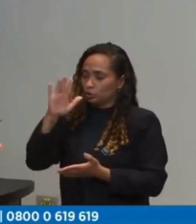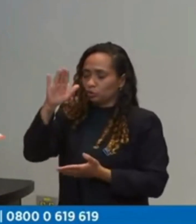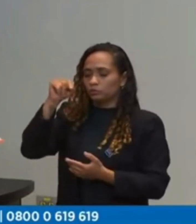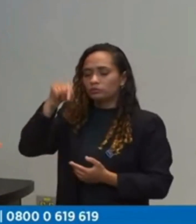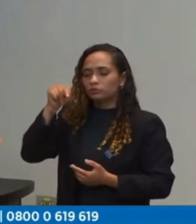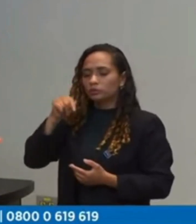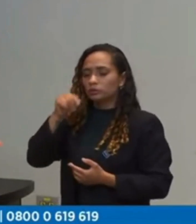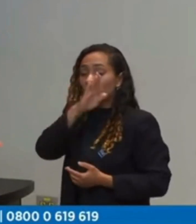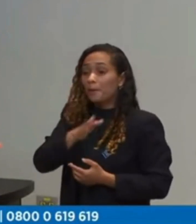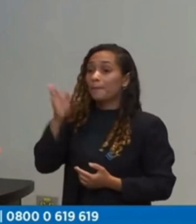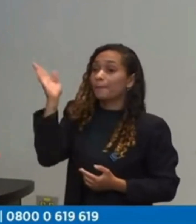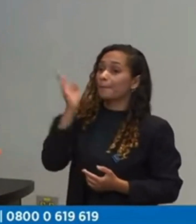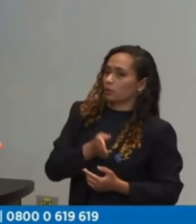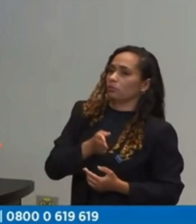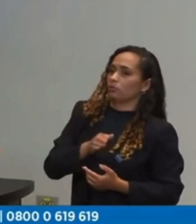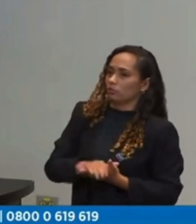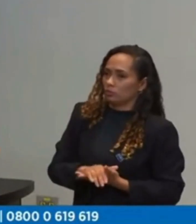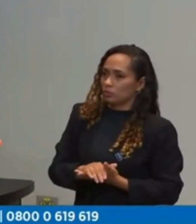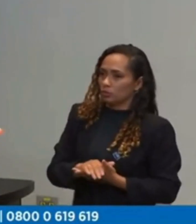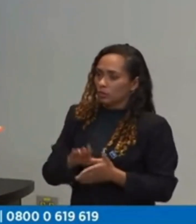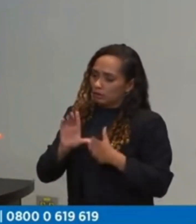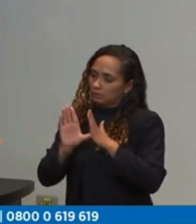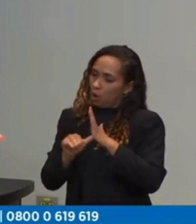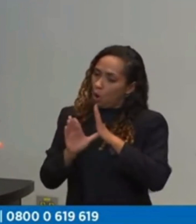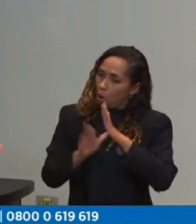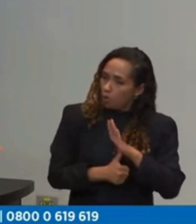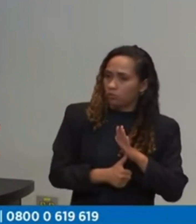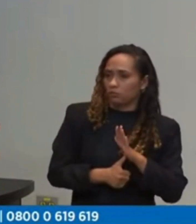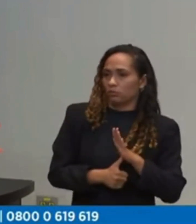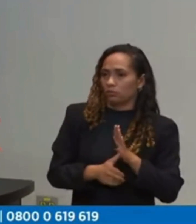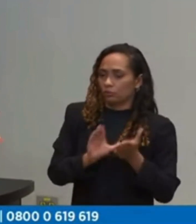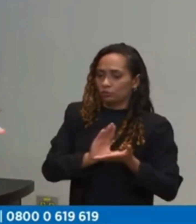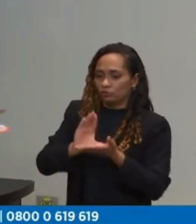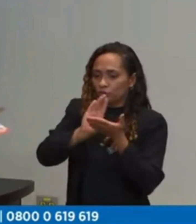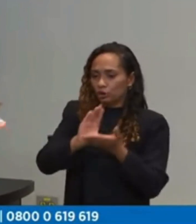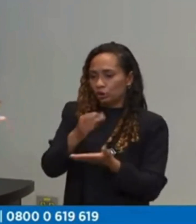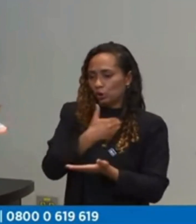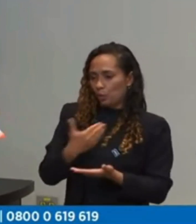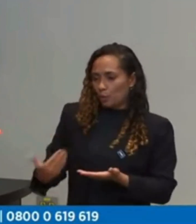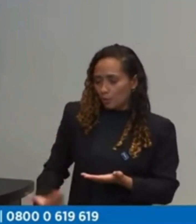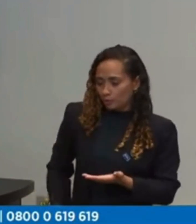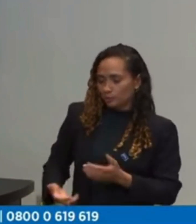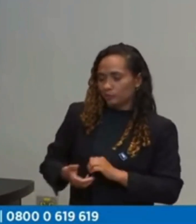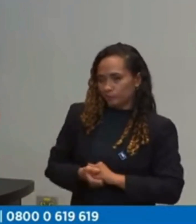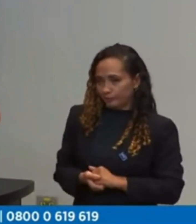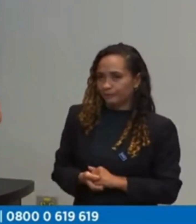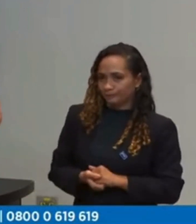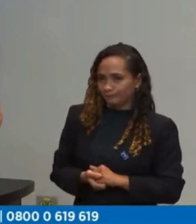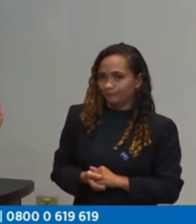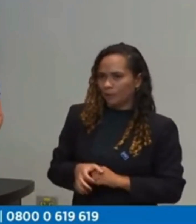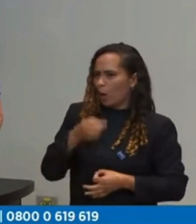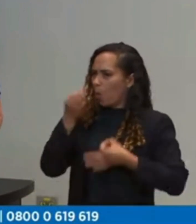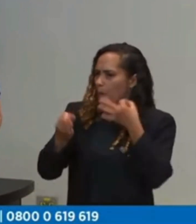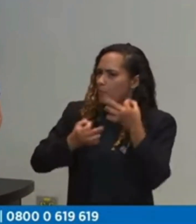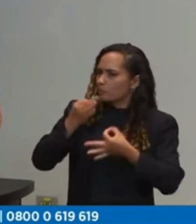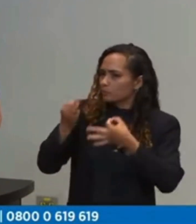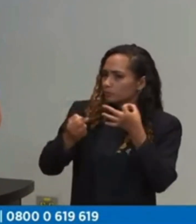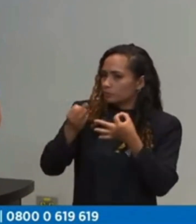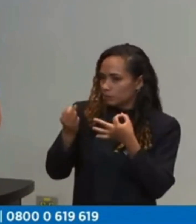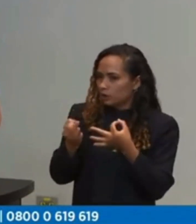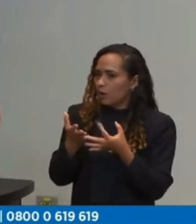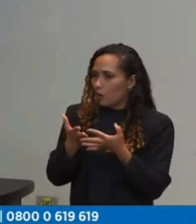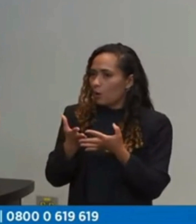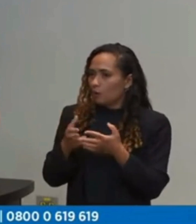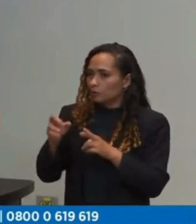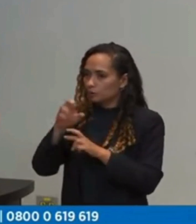aqui impediria esse roubo, esse desvio de recurso público. As demais opiniões da Auditoria Cidadã sobre